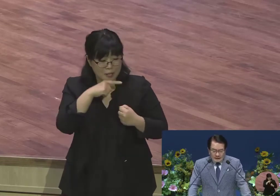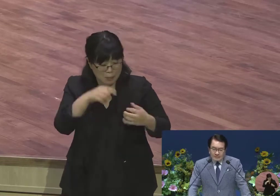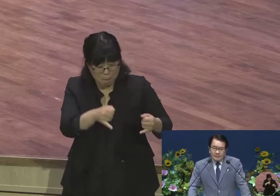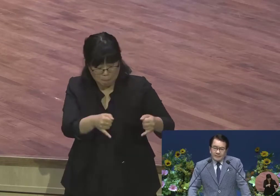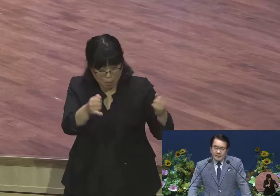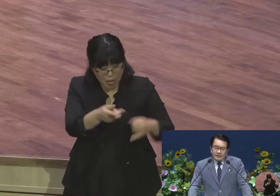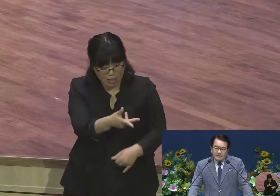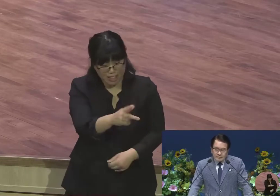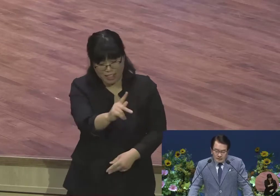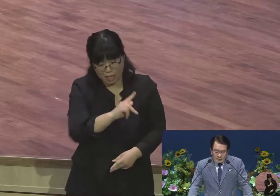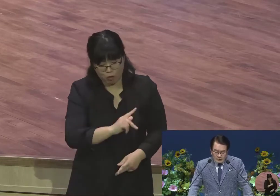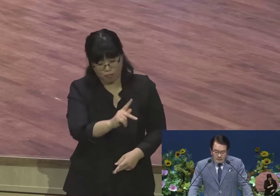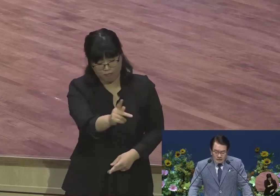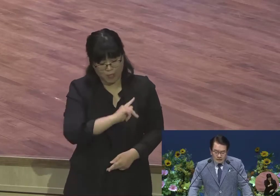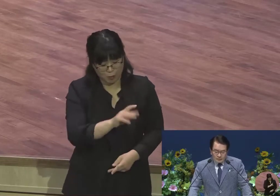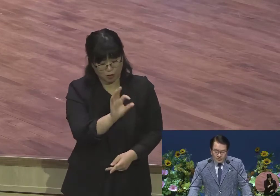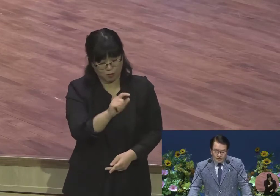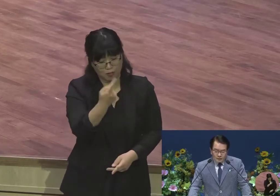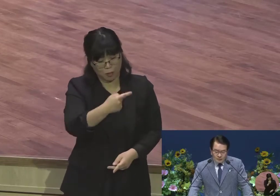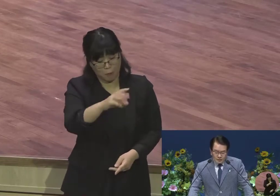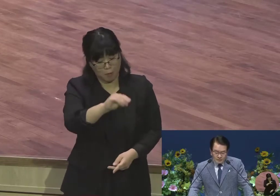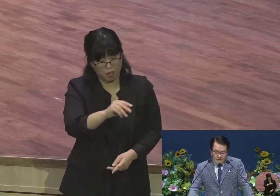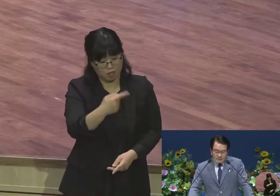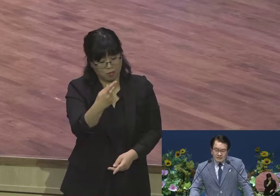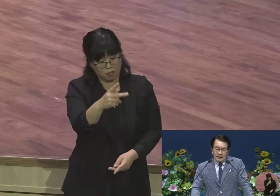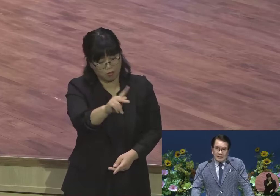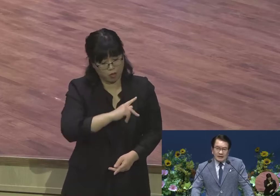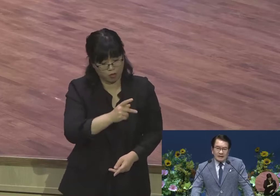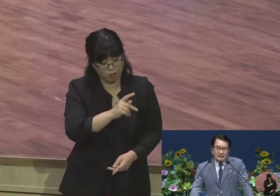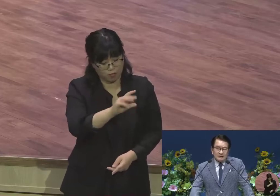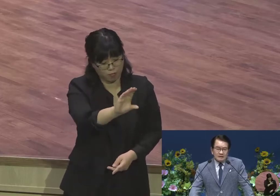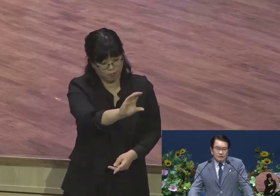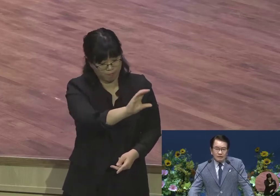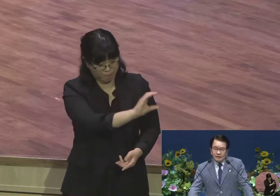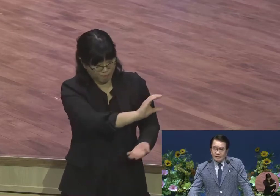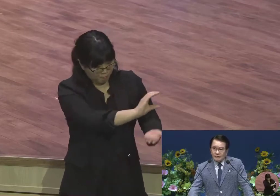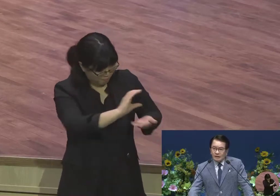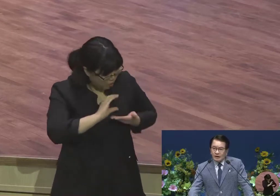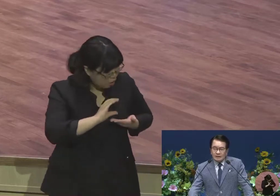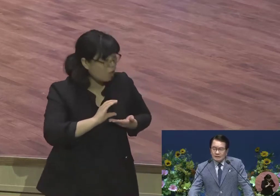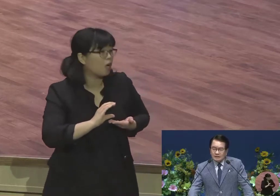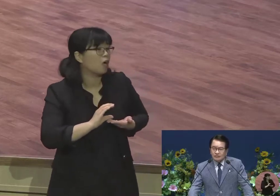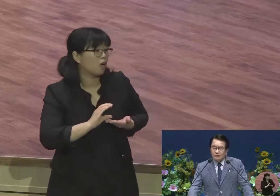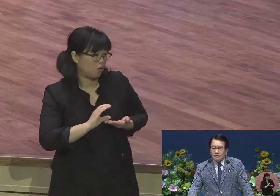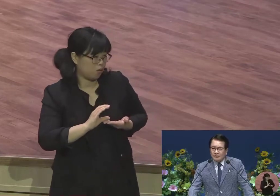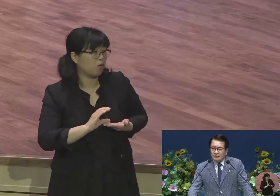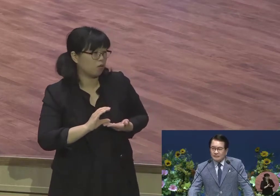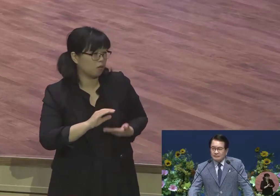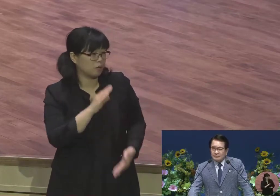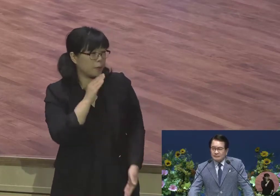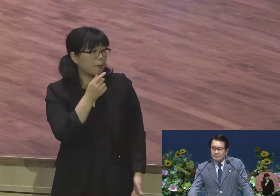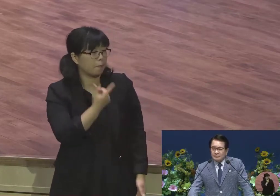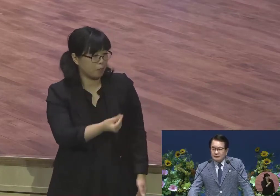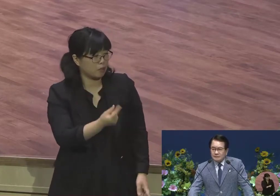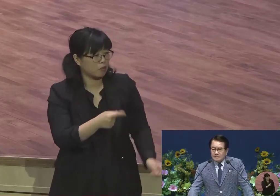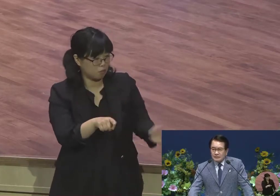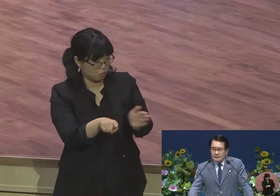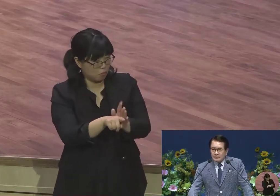하나님 앞에 정말로 그런 모습들을 보면서 야 영적으로 껴있구나 있을 수가 없느냐